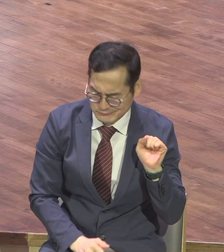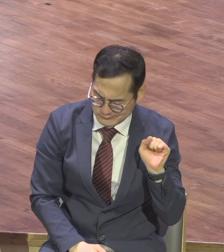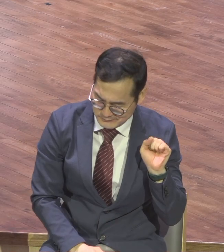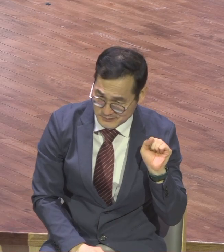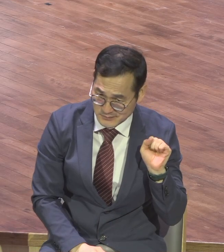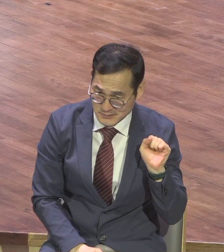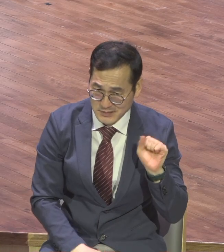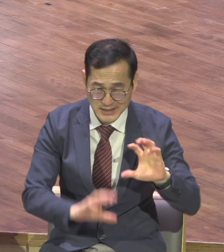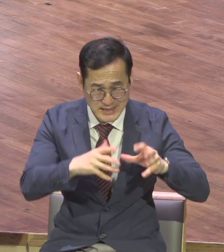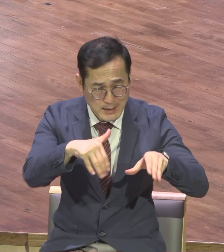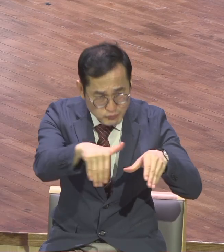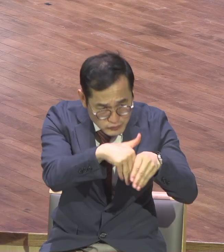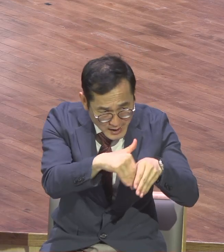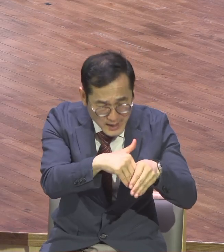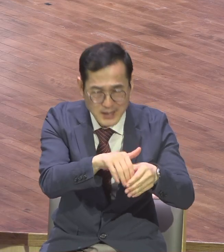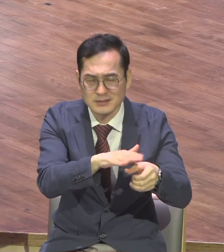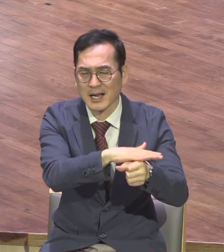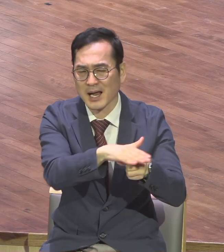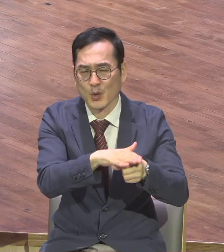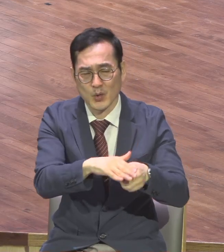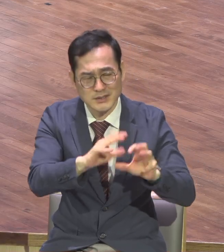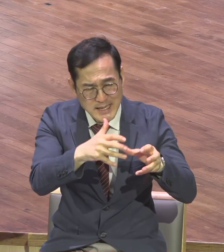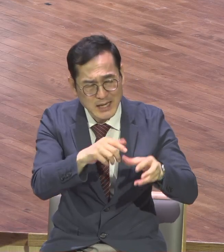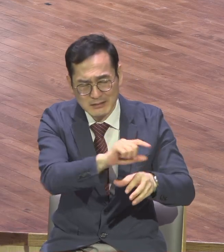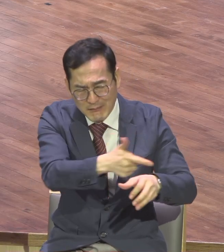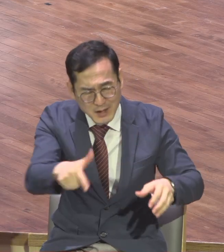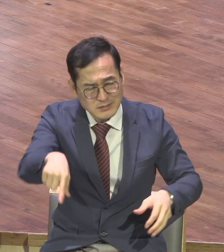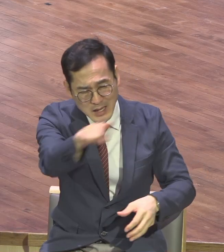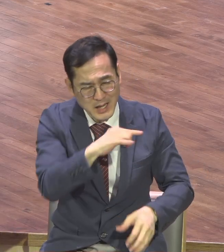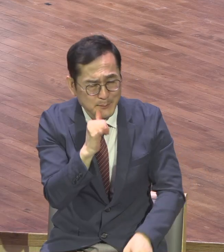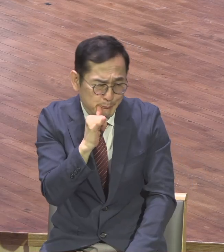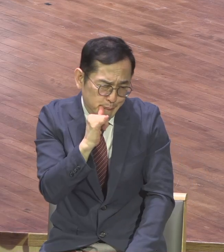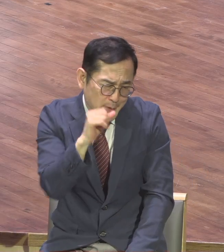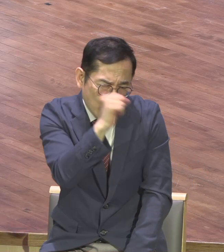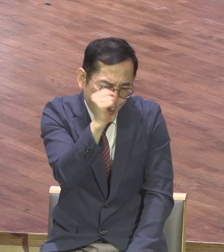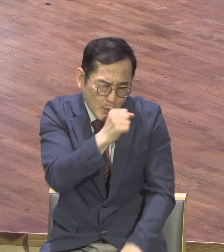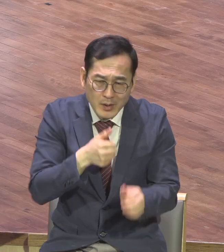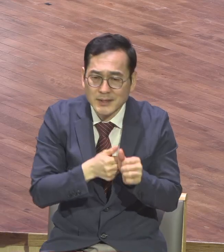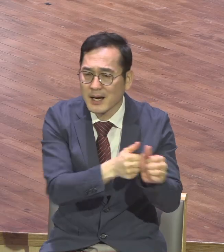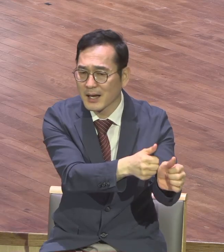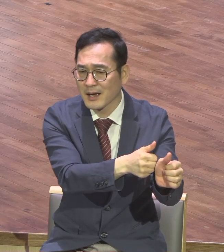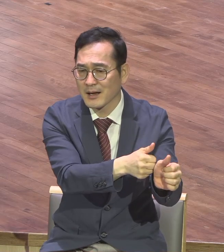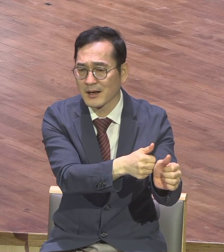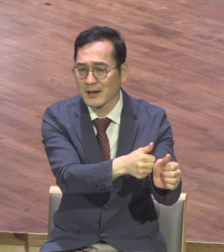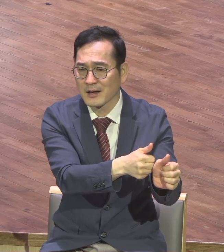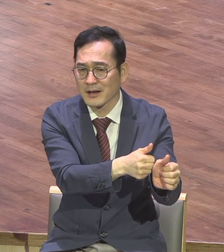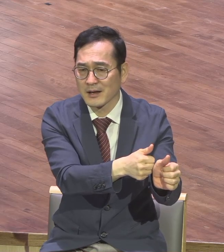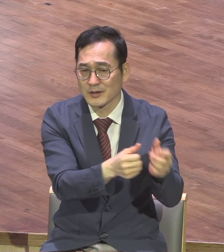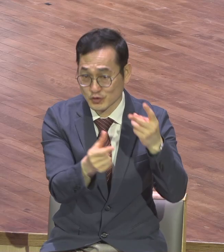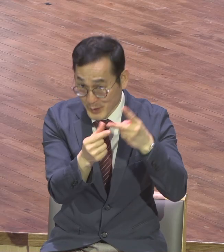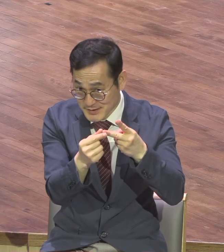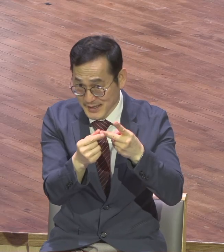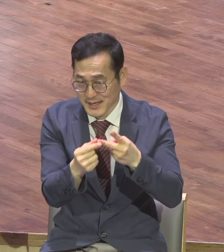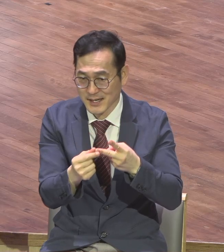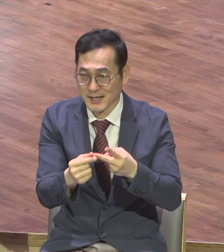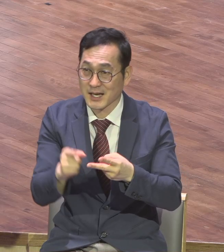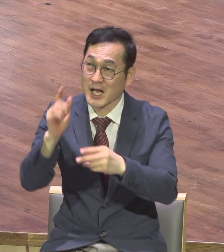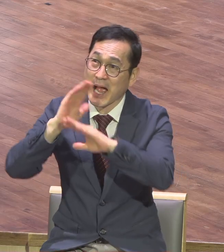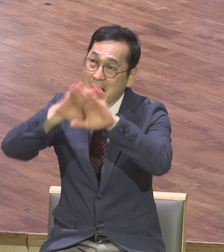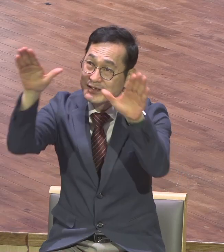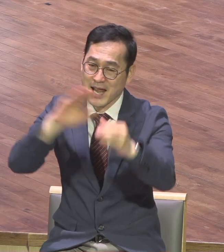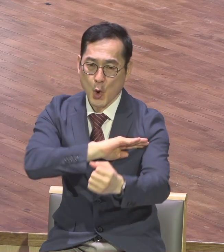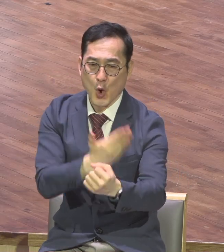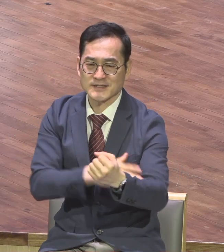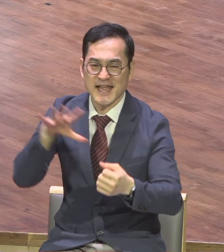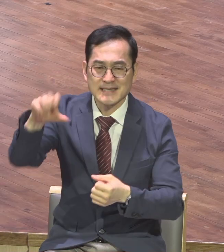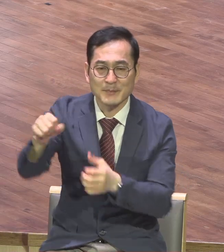세상 문화를 사랑하고 그 세상 것을 사랑하고 쫓아가요. 둘째는 공중권세 잡은 자 곧 사단